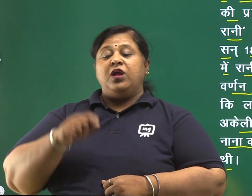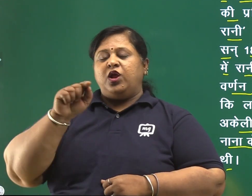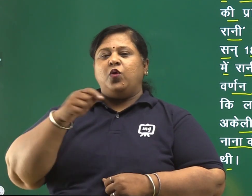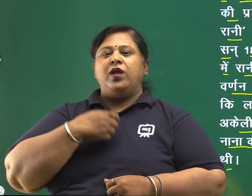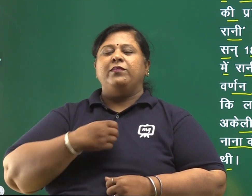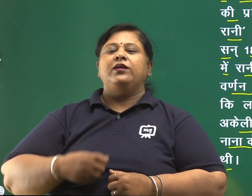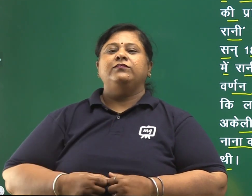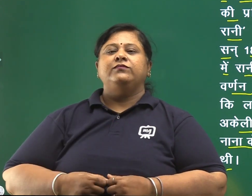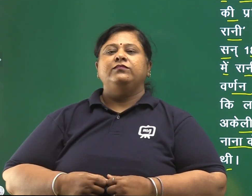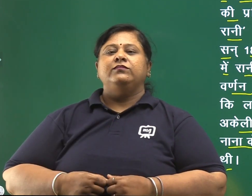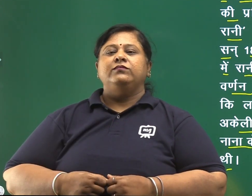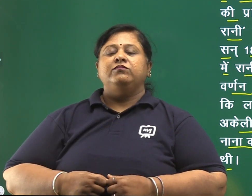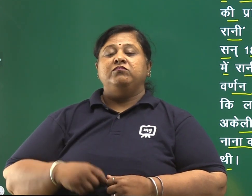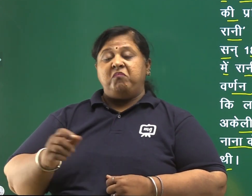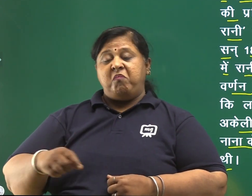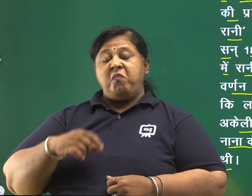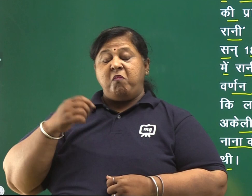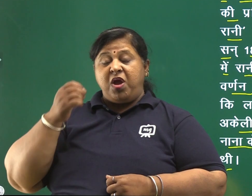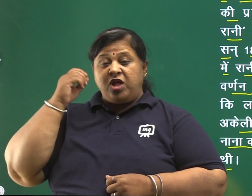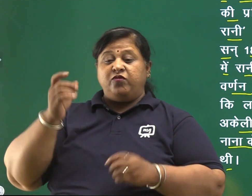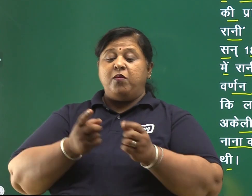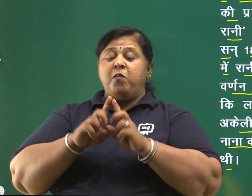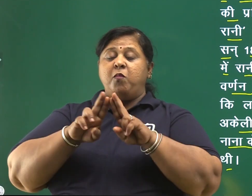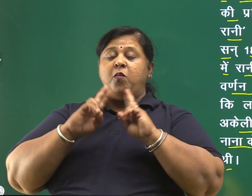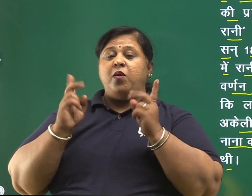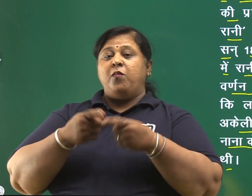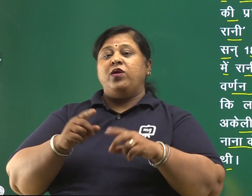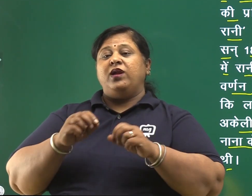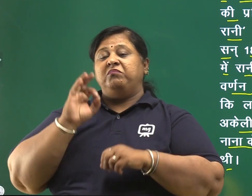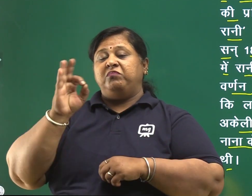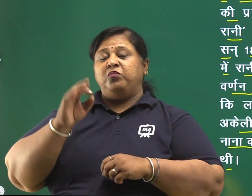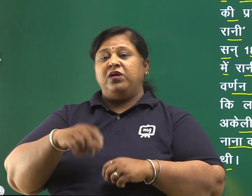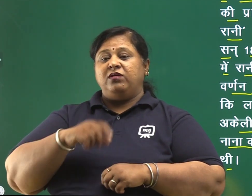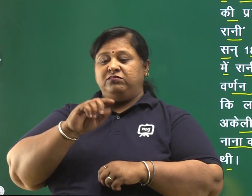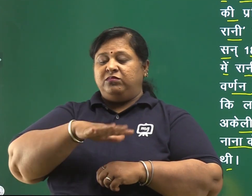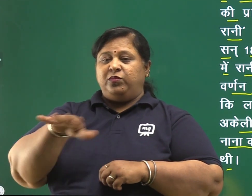इन्होंने अपनी महत्वपूर्ण भूमिका निभाई थी।